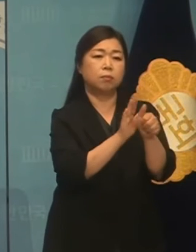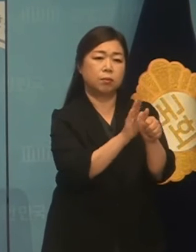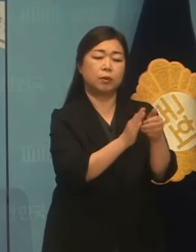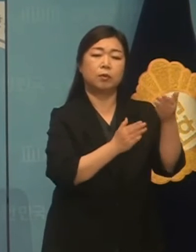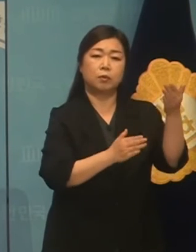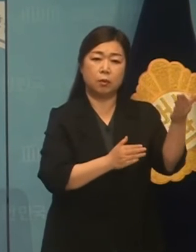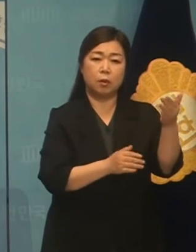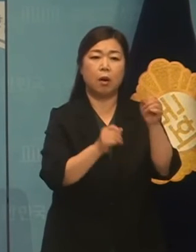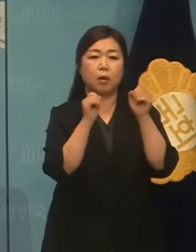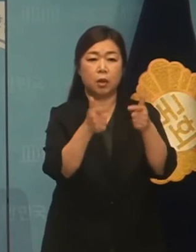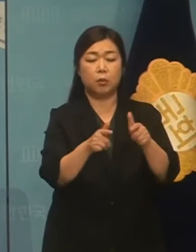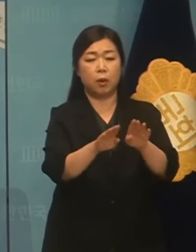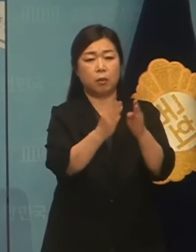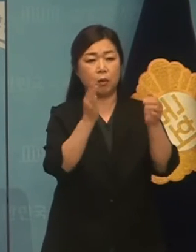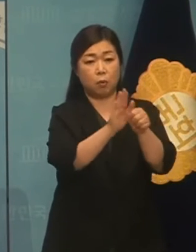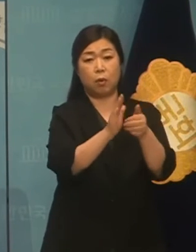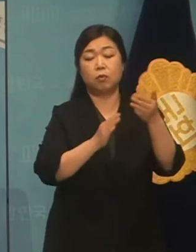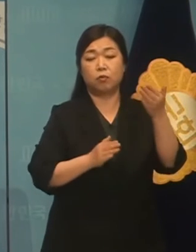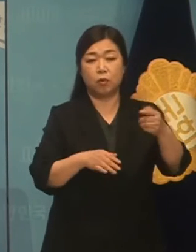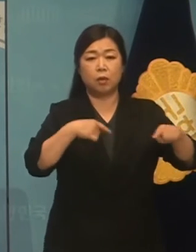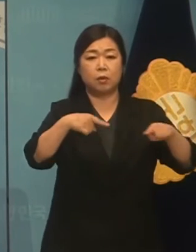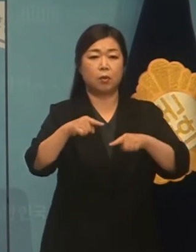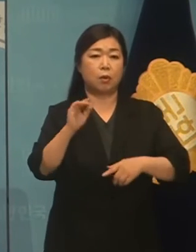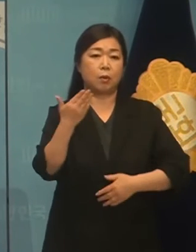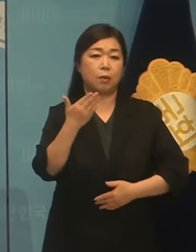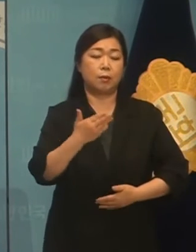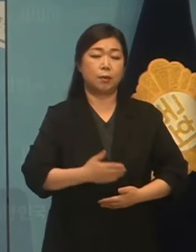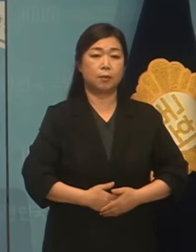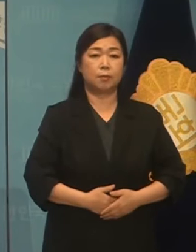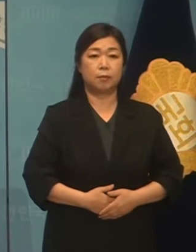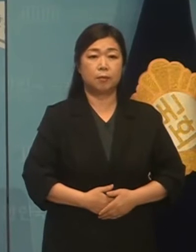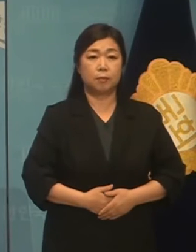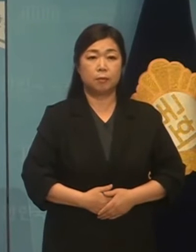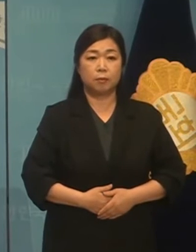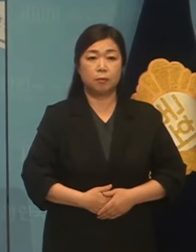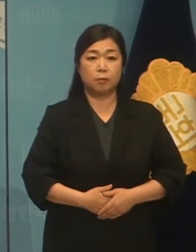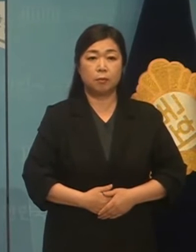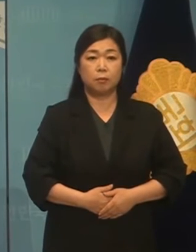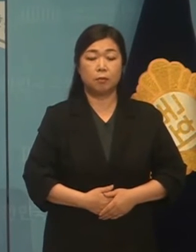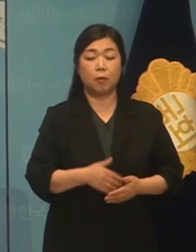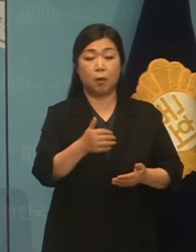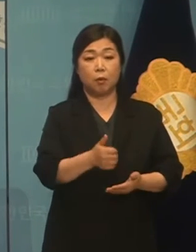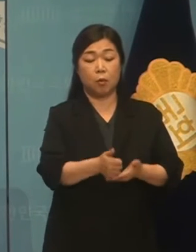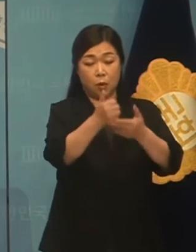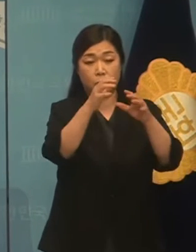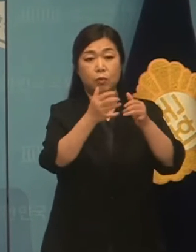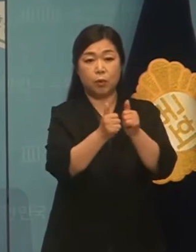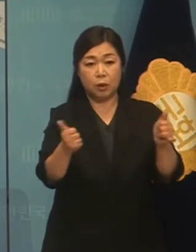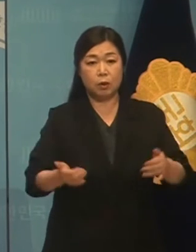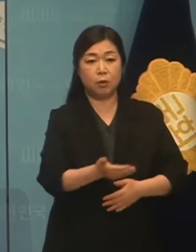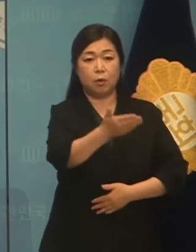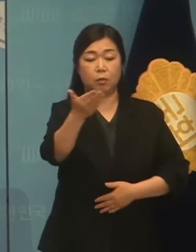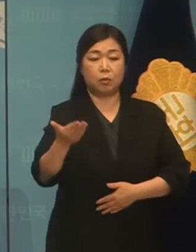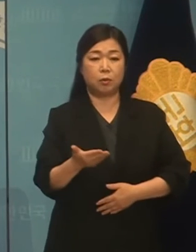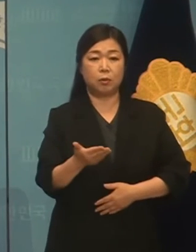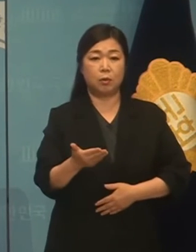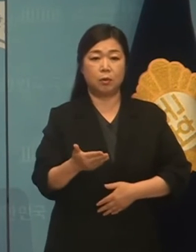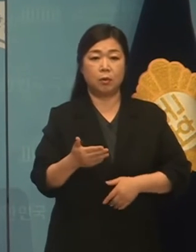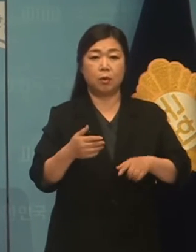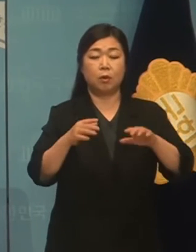두드려주고 기회의 문을 열어주는 정당이 되어야 합니다. 존경하는 국민 여러분, 당원 동지